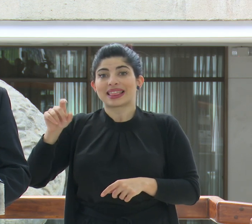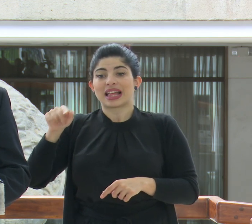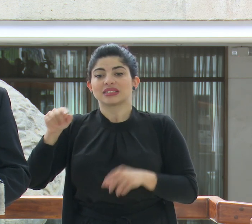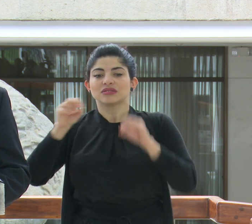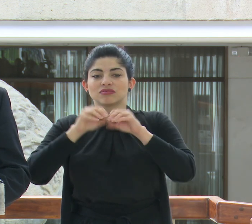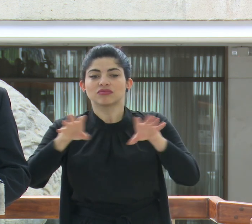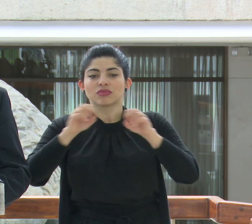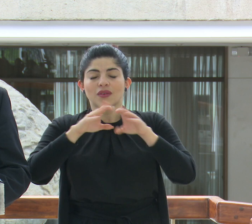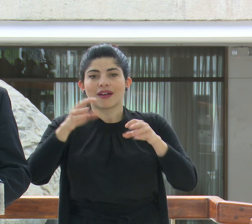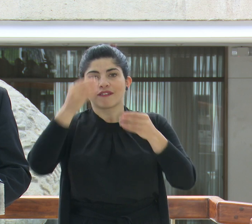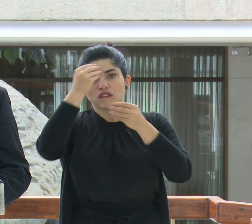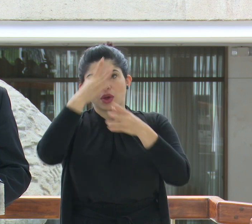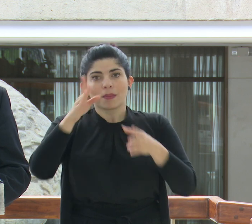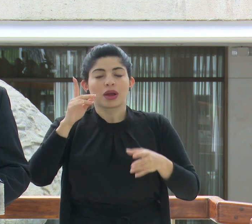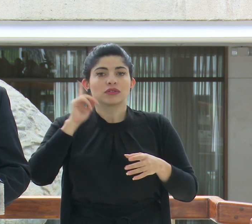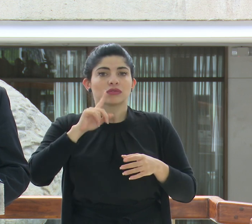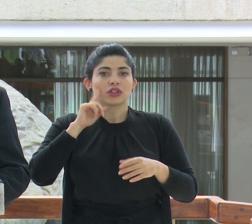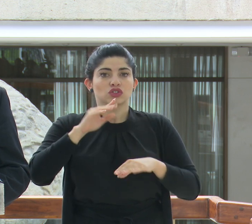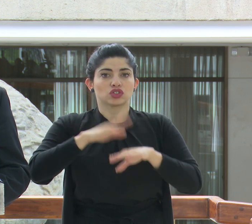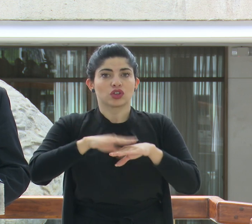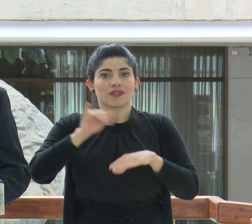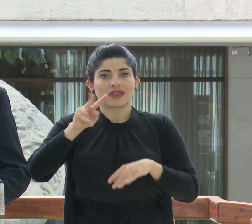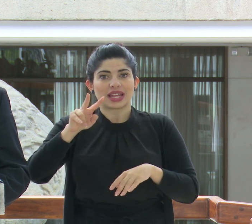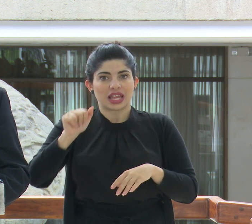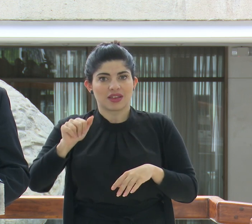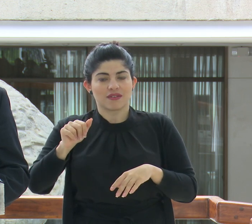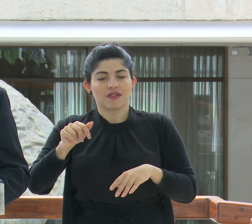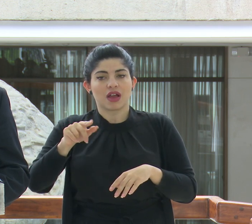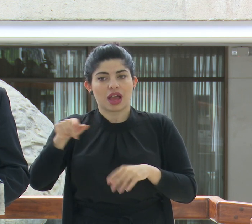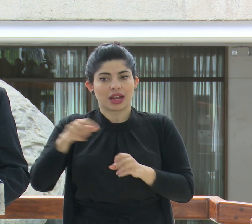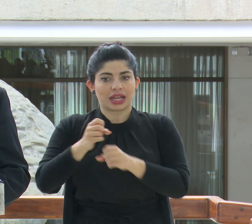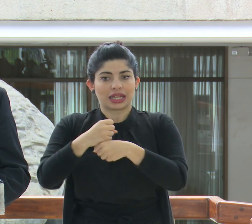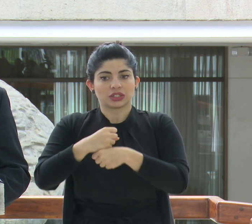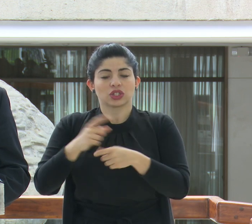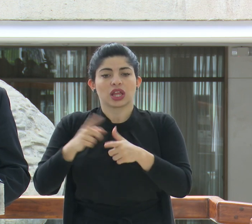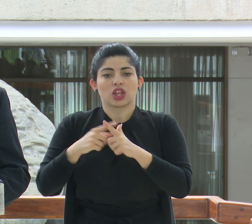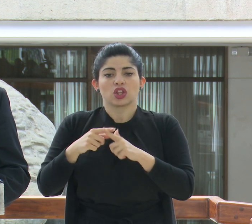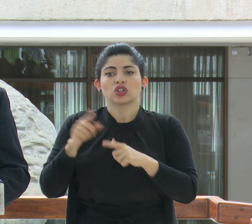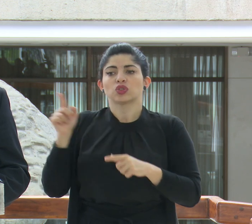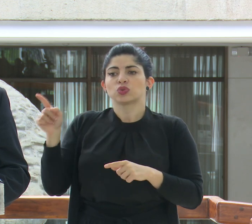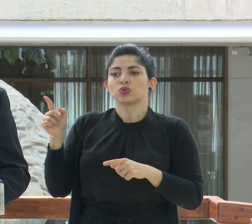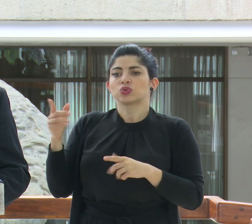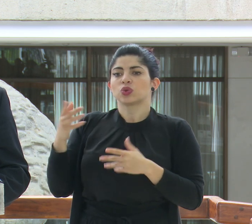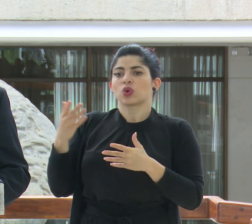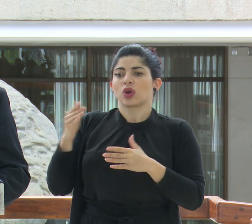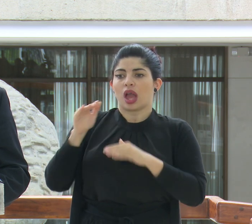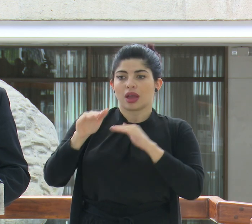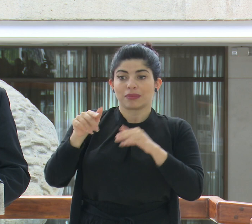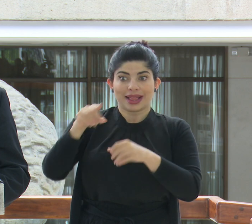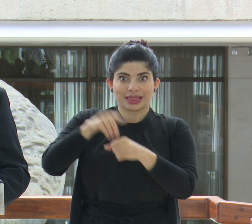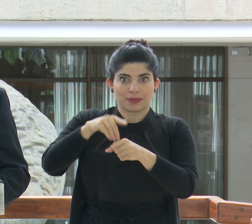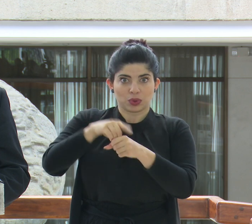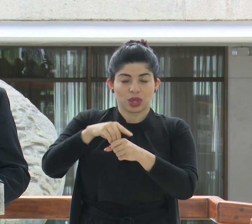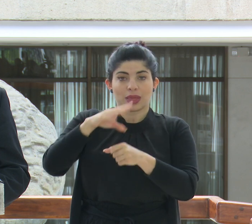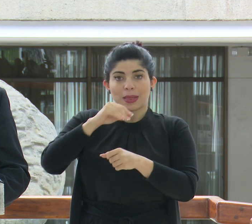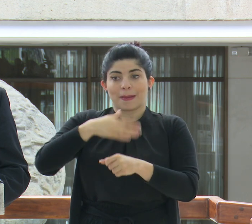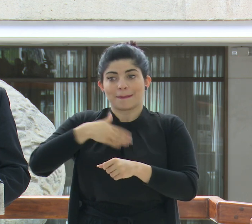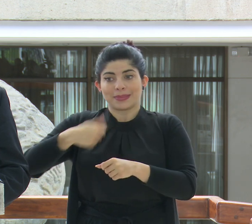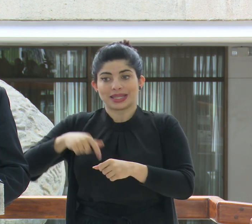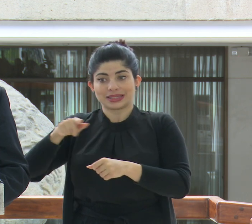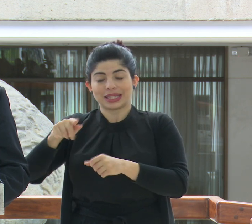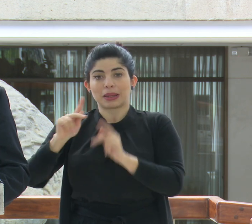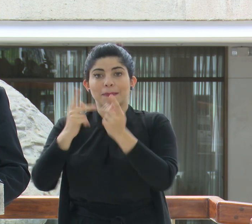desinformando con respecto al tema del 10% del IVA. ¿Qué llamado puntual le hace usted a los dos, al legislador y al presidente del partido de Nueva